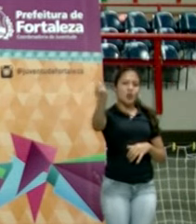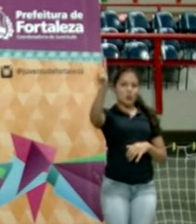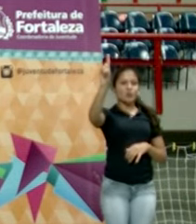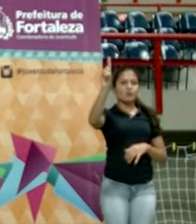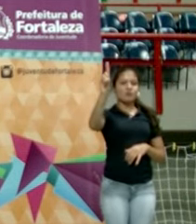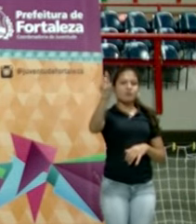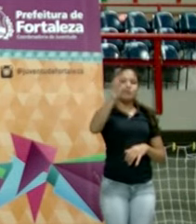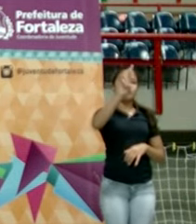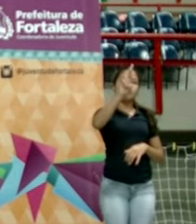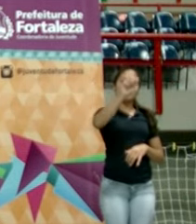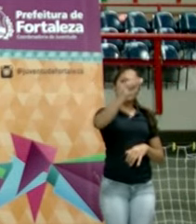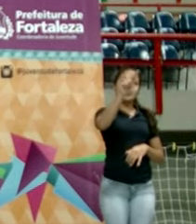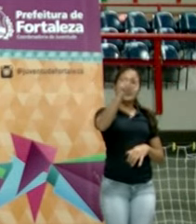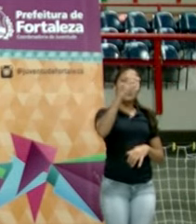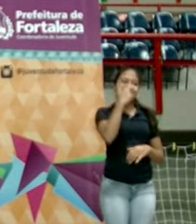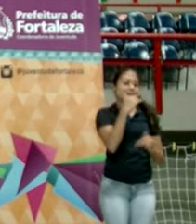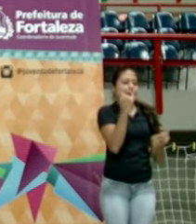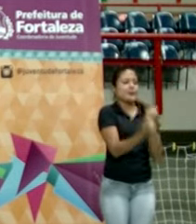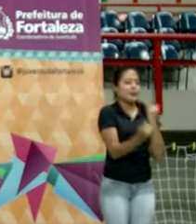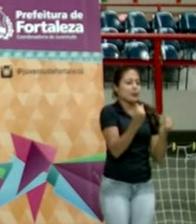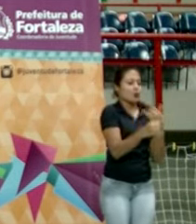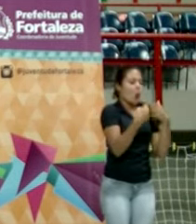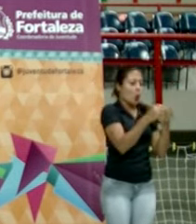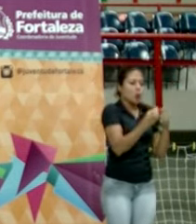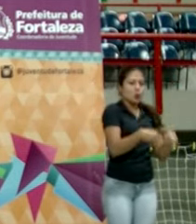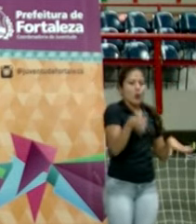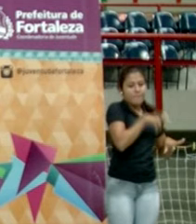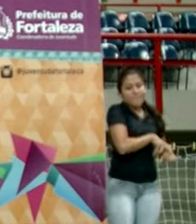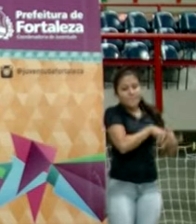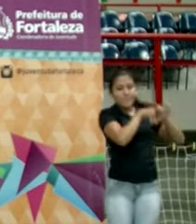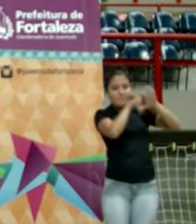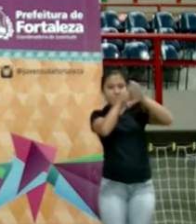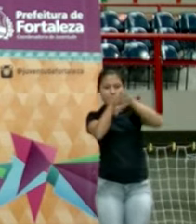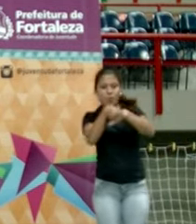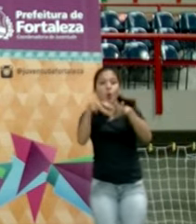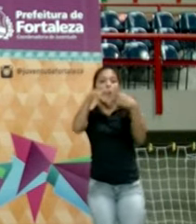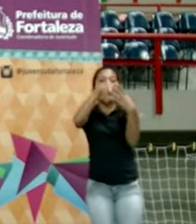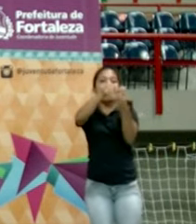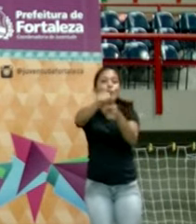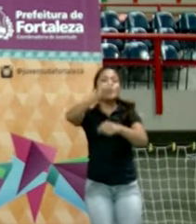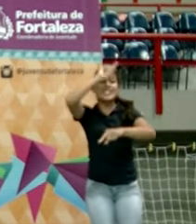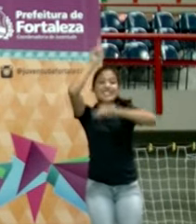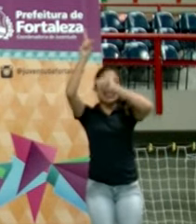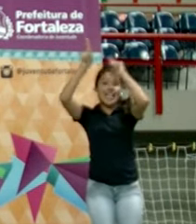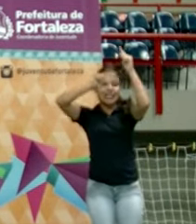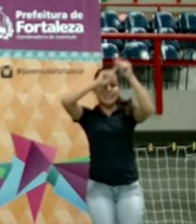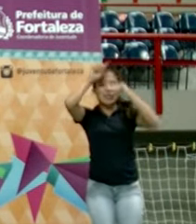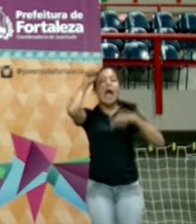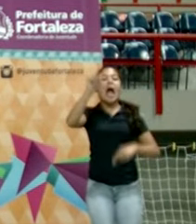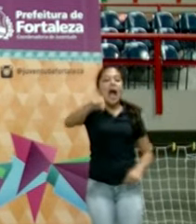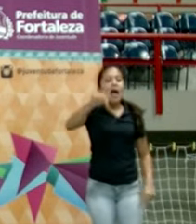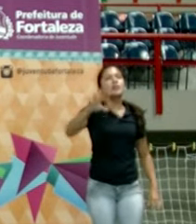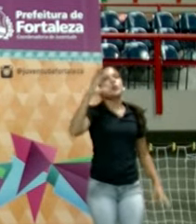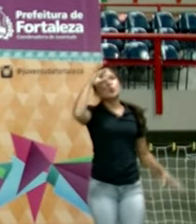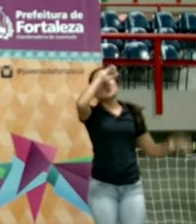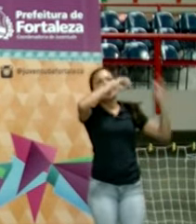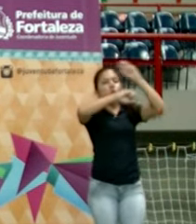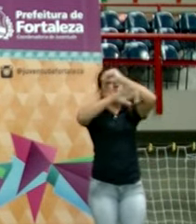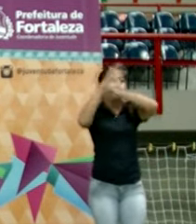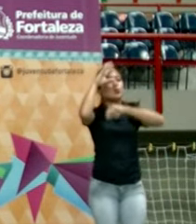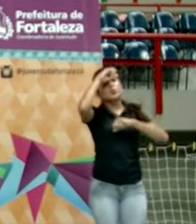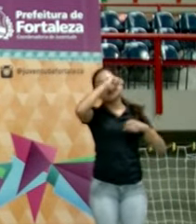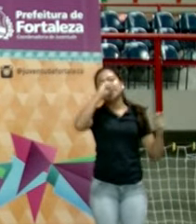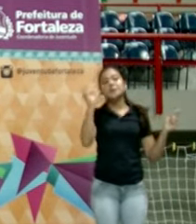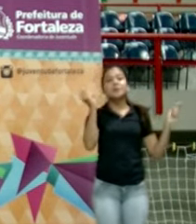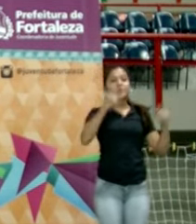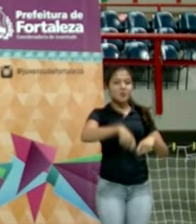ônibus, aí ele vai lá para o mundo das ideias. Lá no mundo das ideias você vai ter todo o conhecimento. Aí sim, no